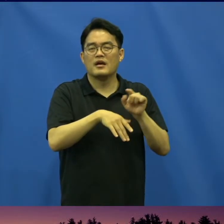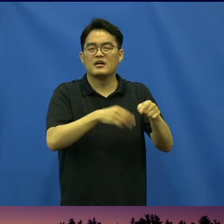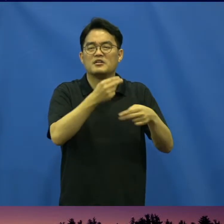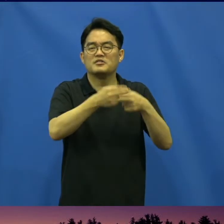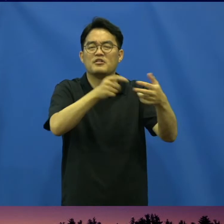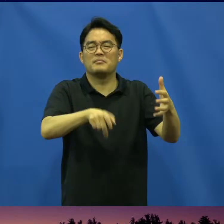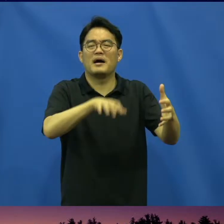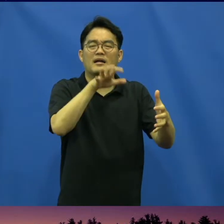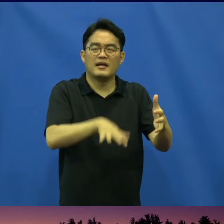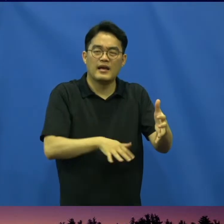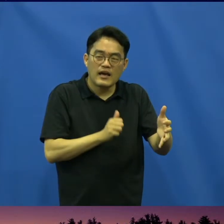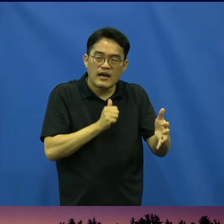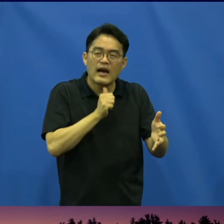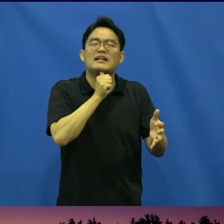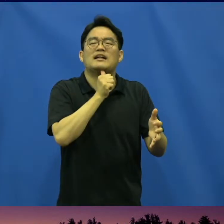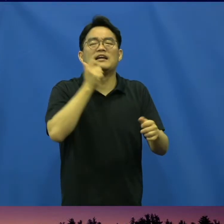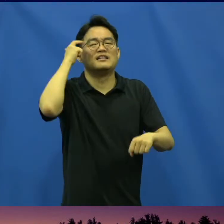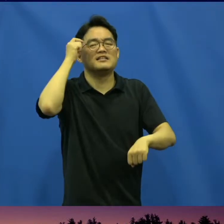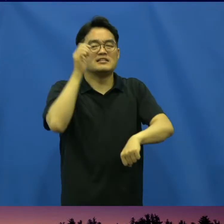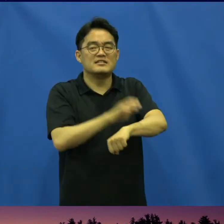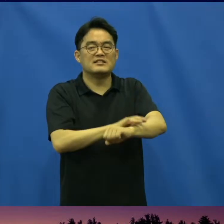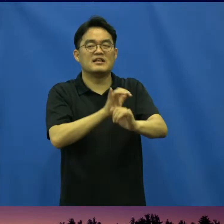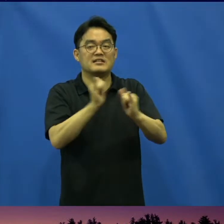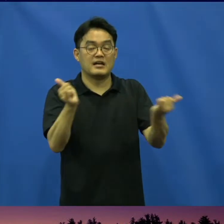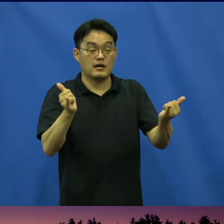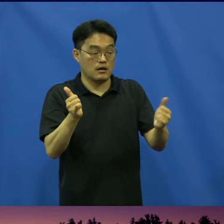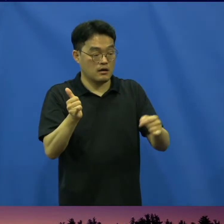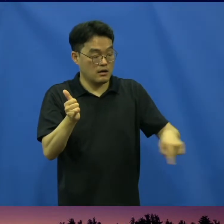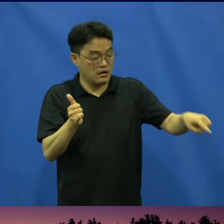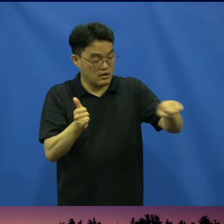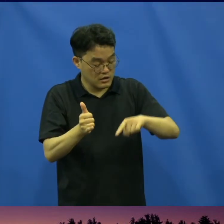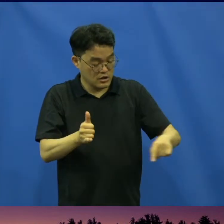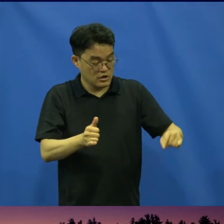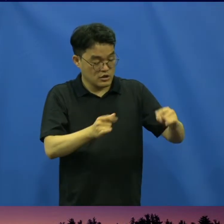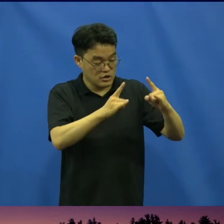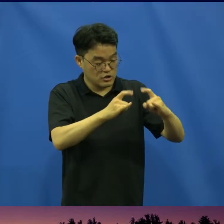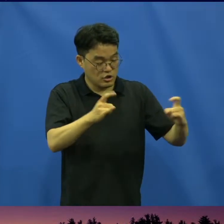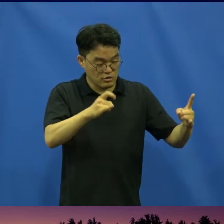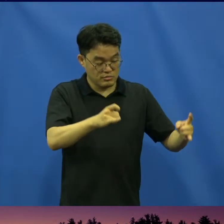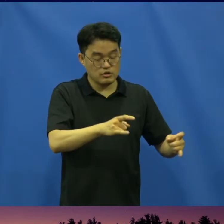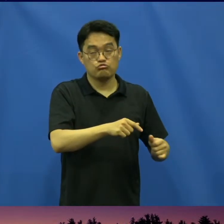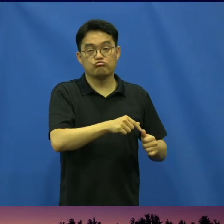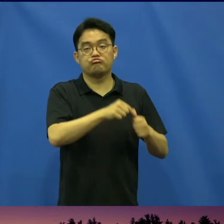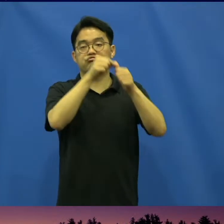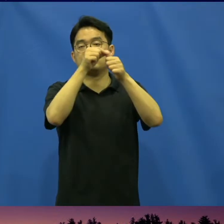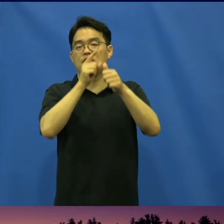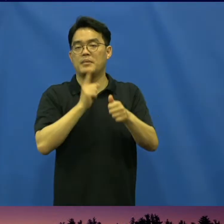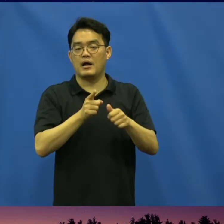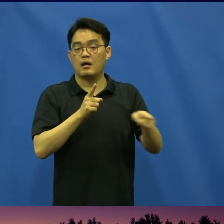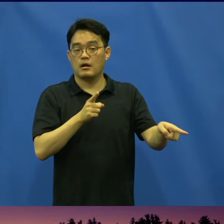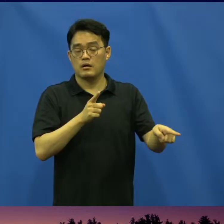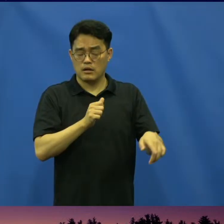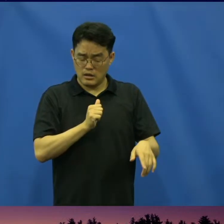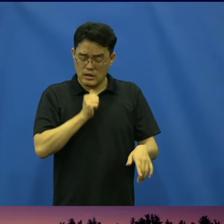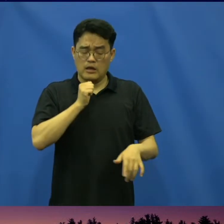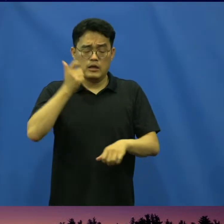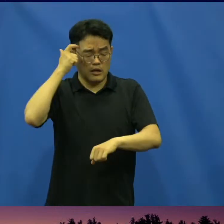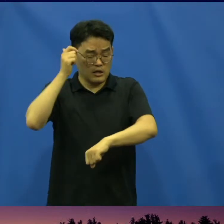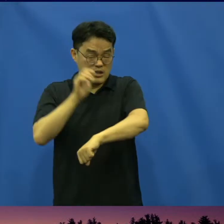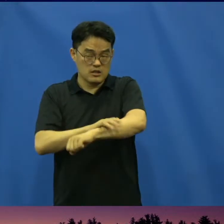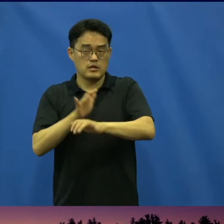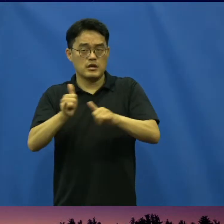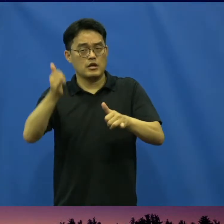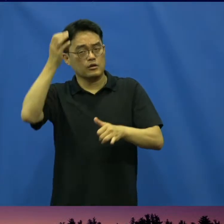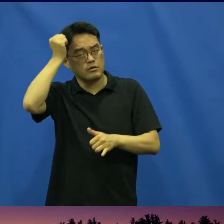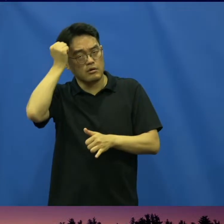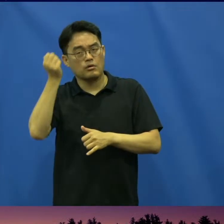그의 지혜로 그 성읍을 건질 것이라. 그러나 그 가난한 자를 기억하는 사람이 없었도다. 그러므로 내가 이르기를 지혜가 힘보다